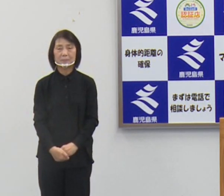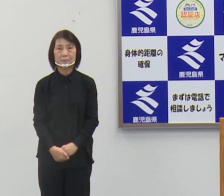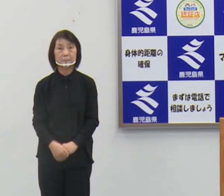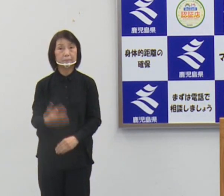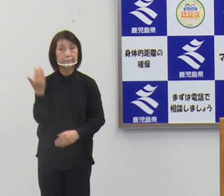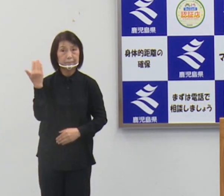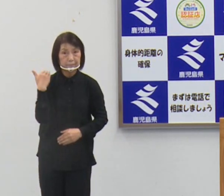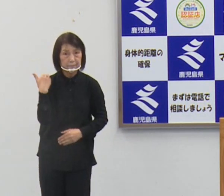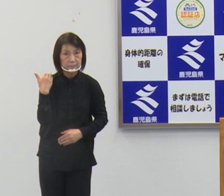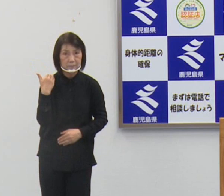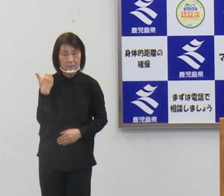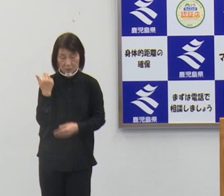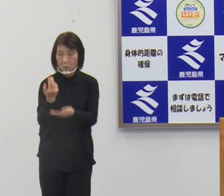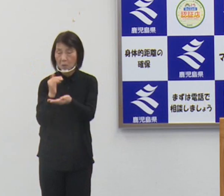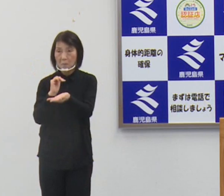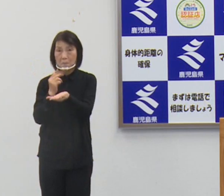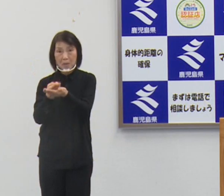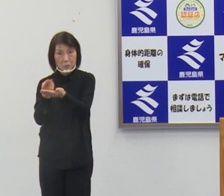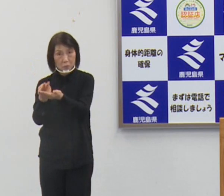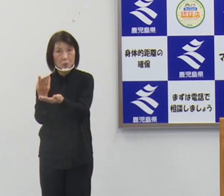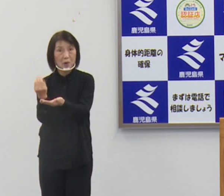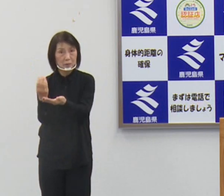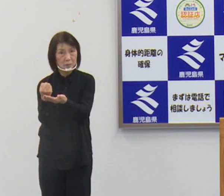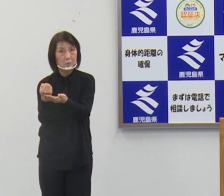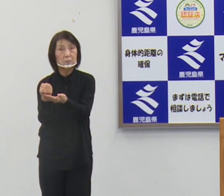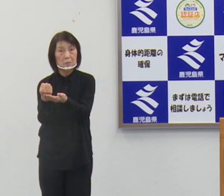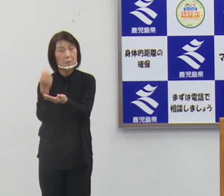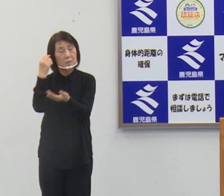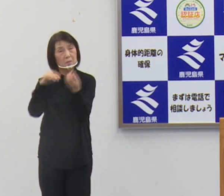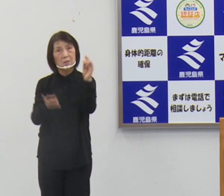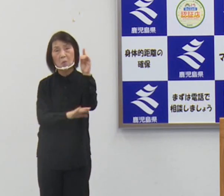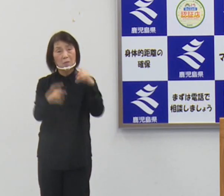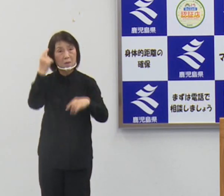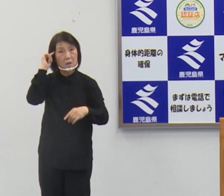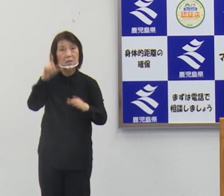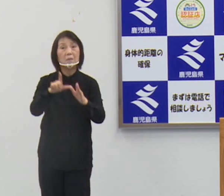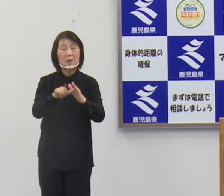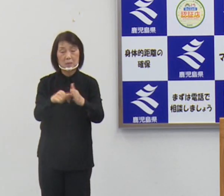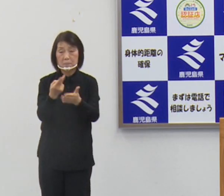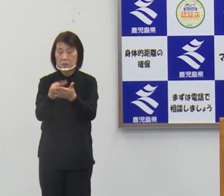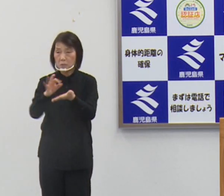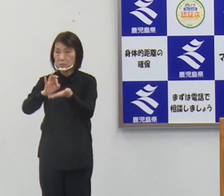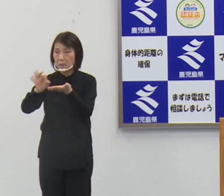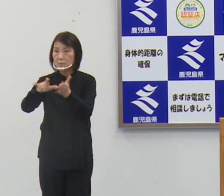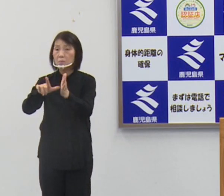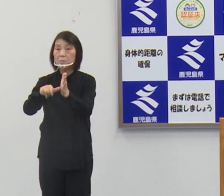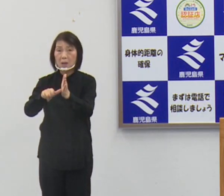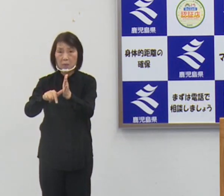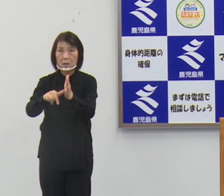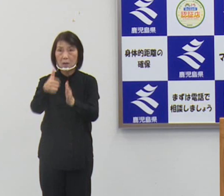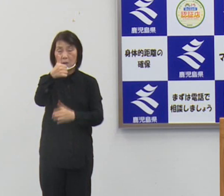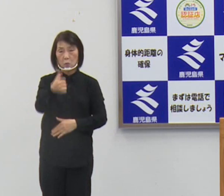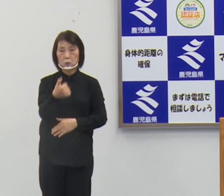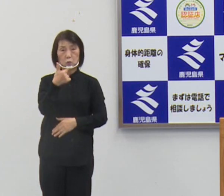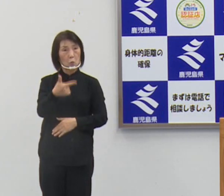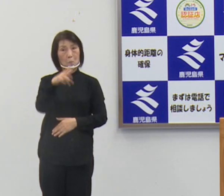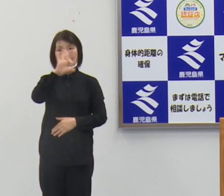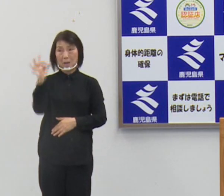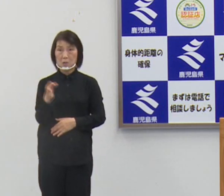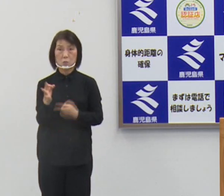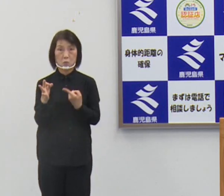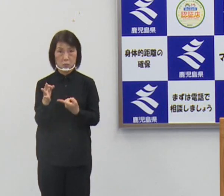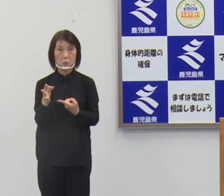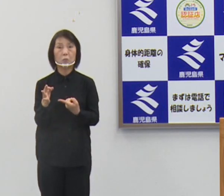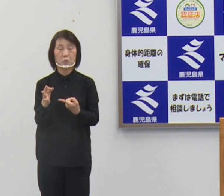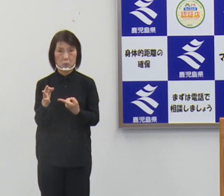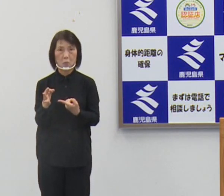の病床数をベースに考えますと病床の使用率は約 56% と